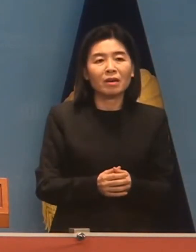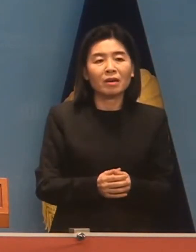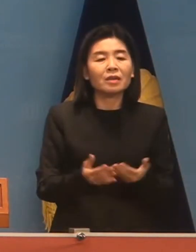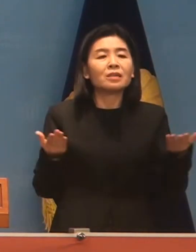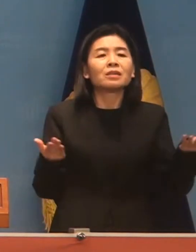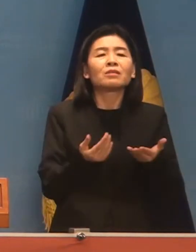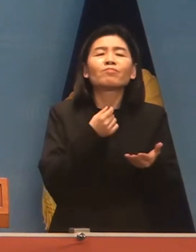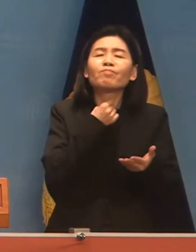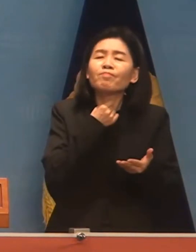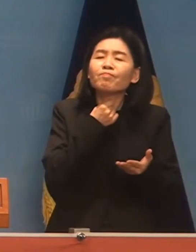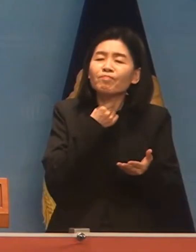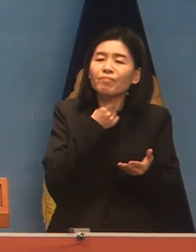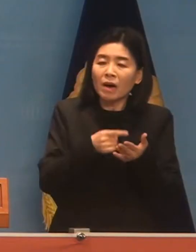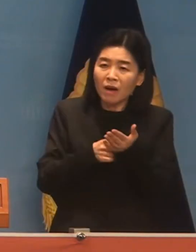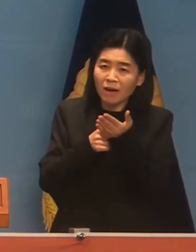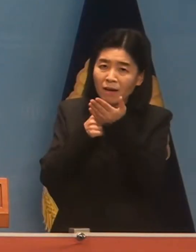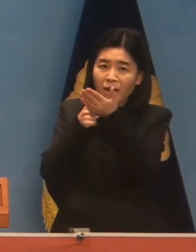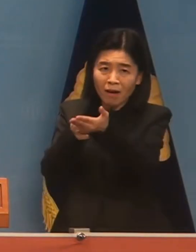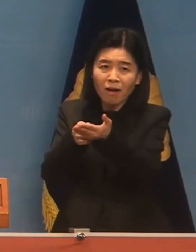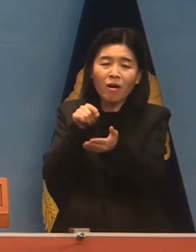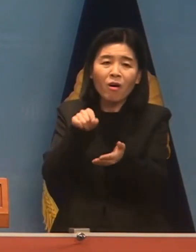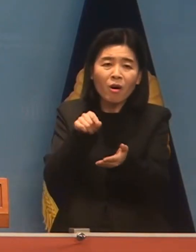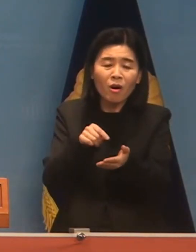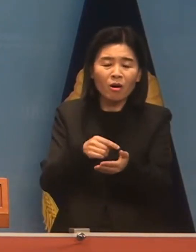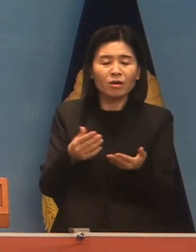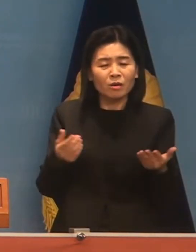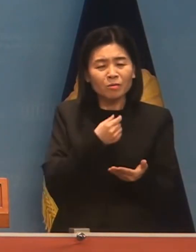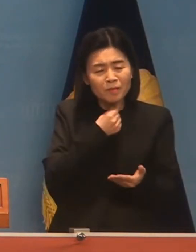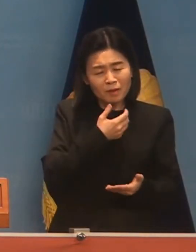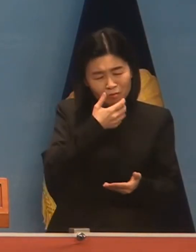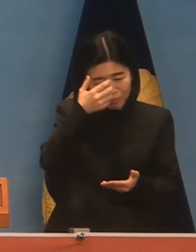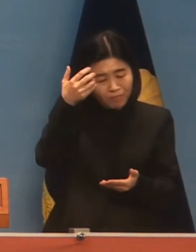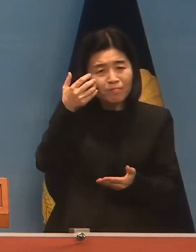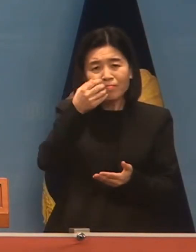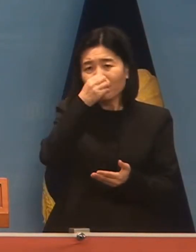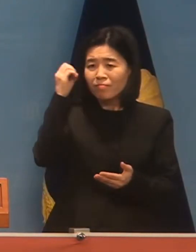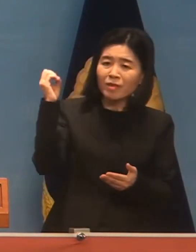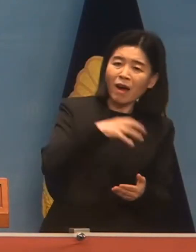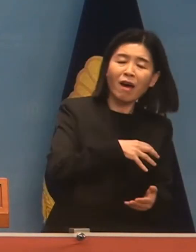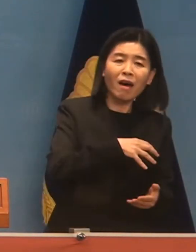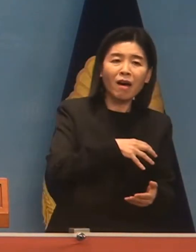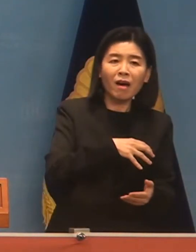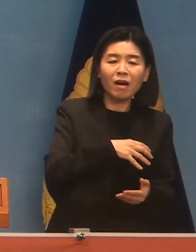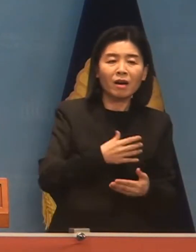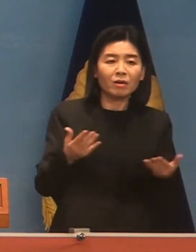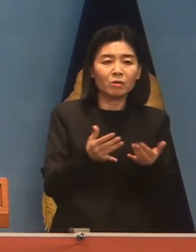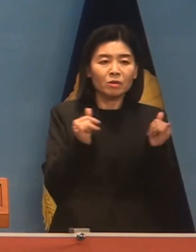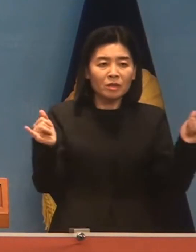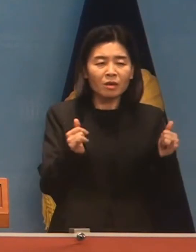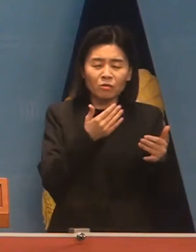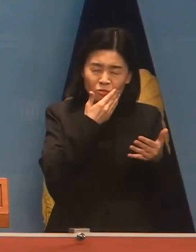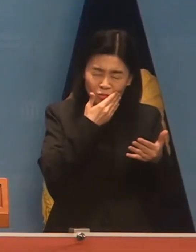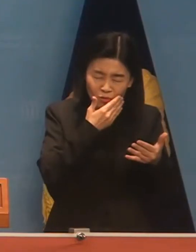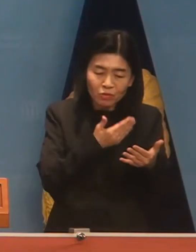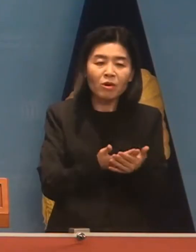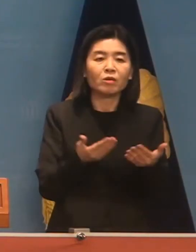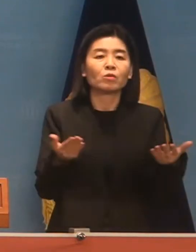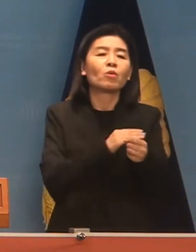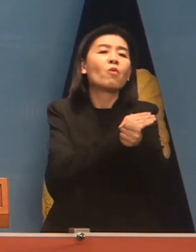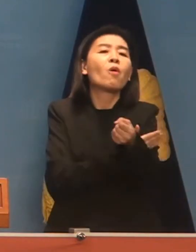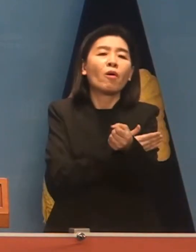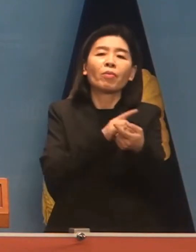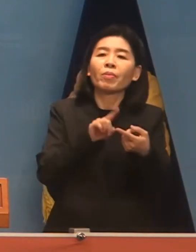일하고 싶다는 소박한 꿈, 이것마저 잃어버리고 노동자들의 소중한 노동권에